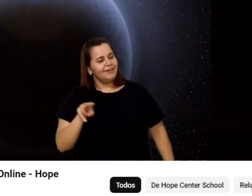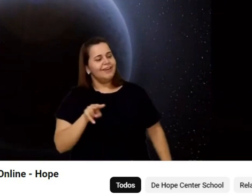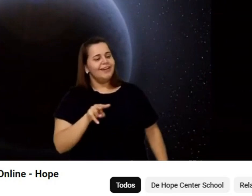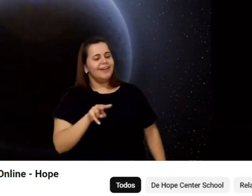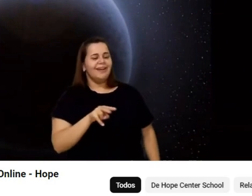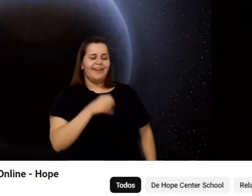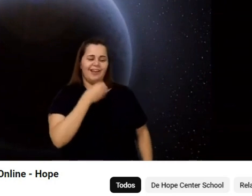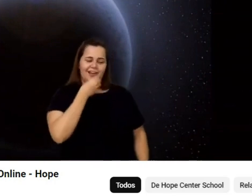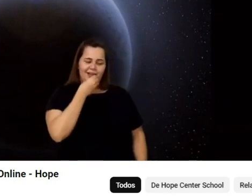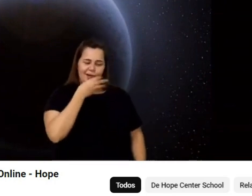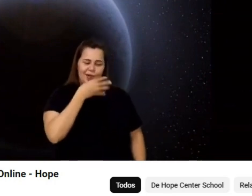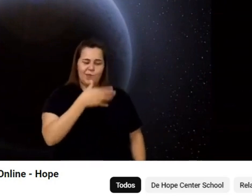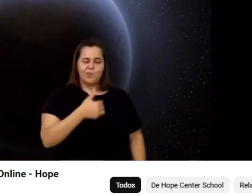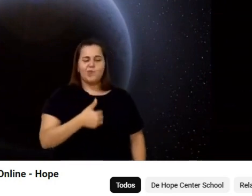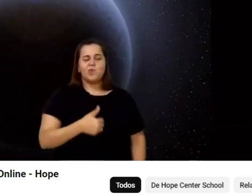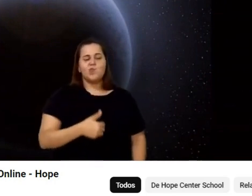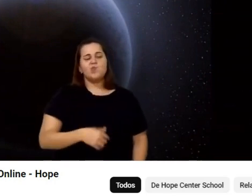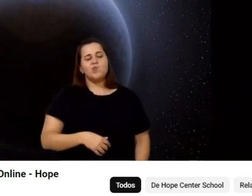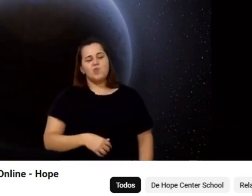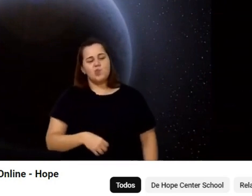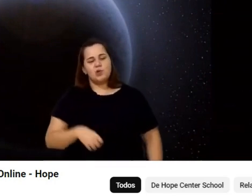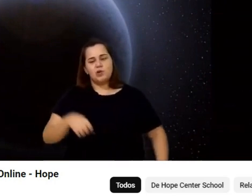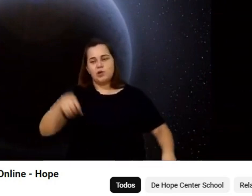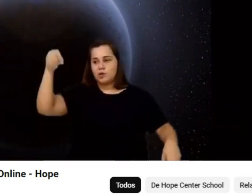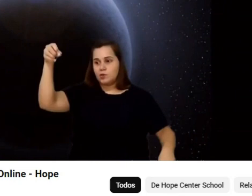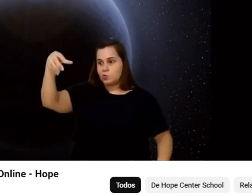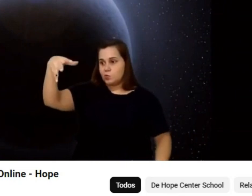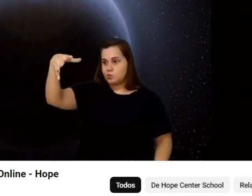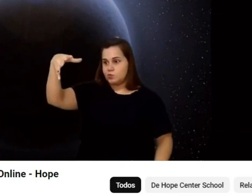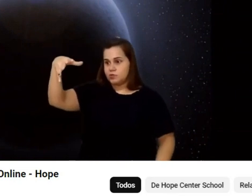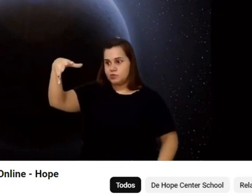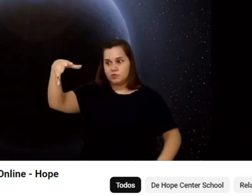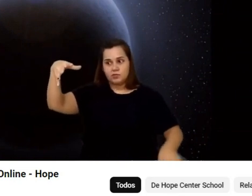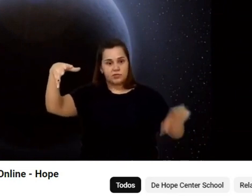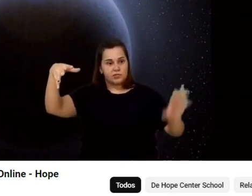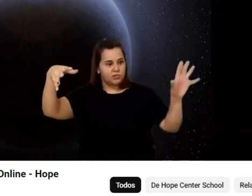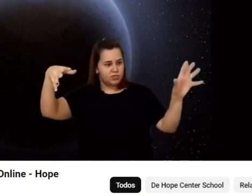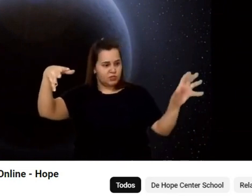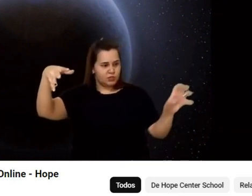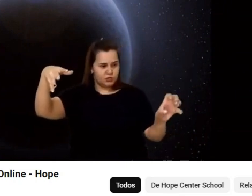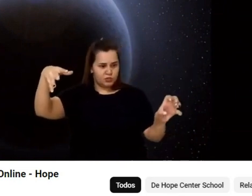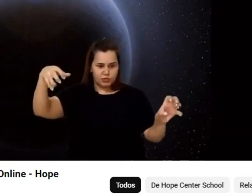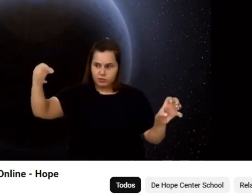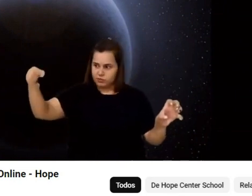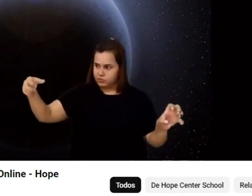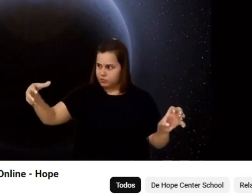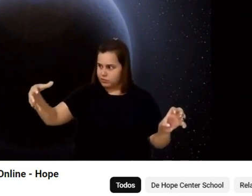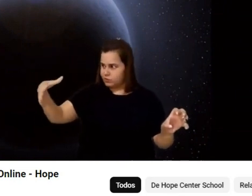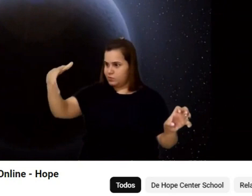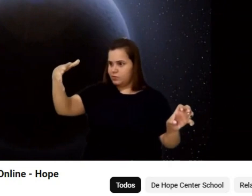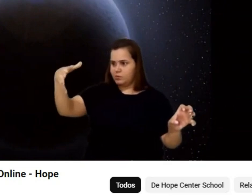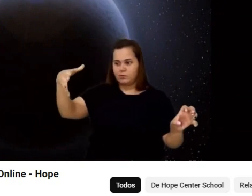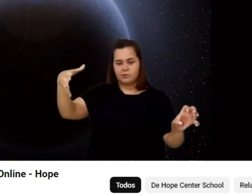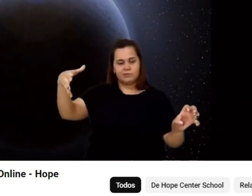Aí, dividindo o dia e a noite, o Sol e a